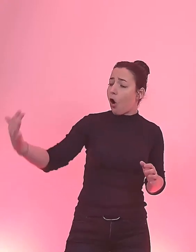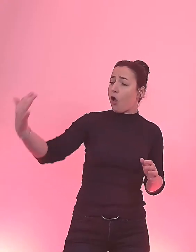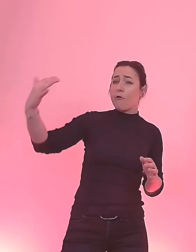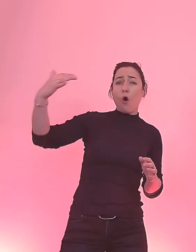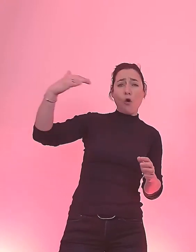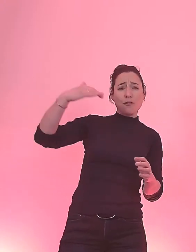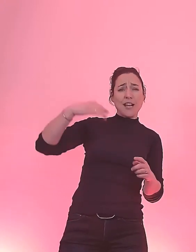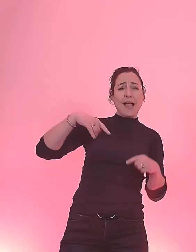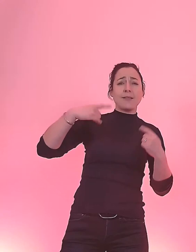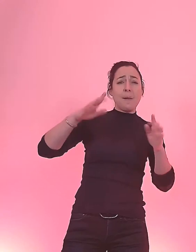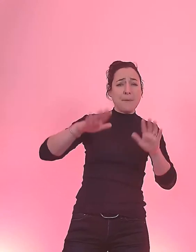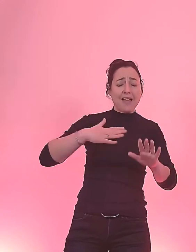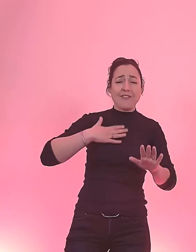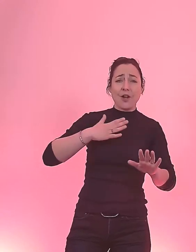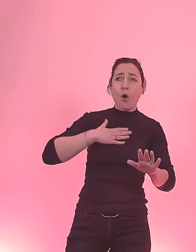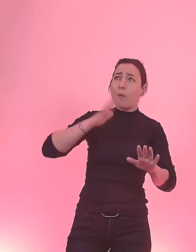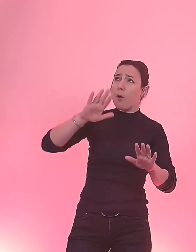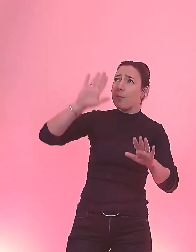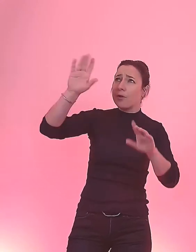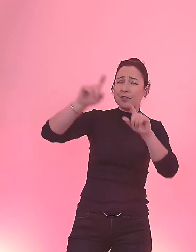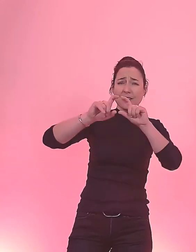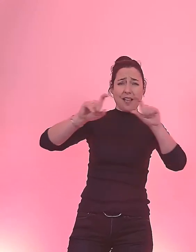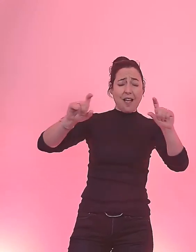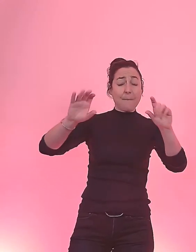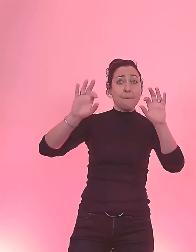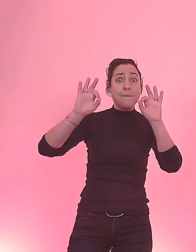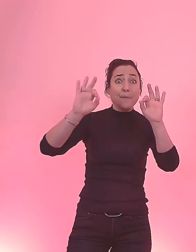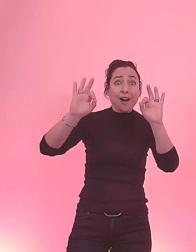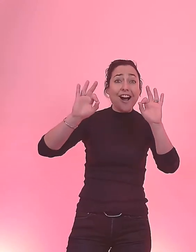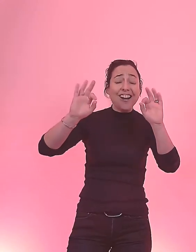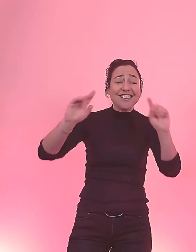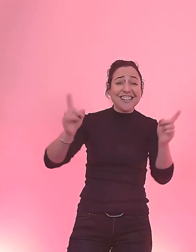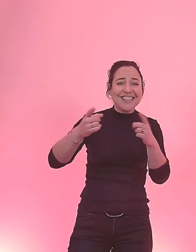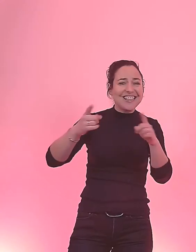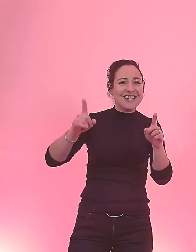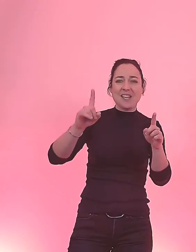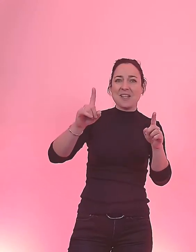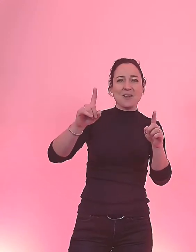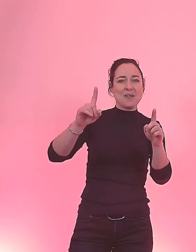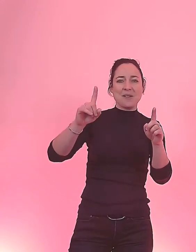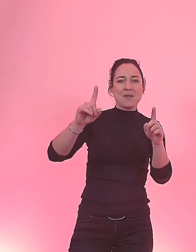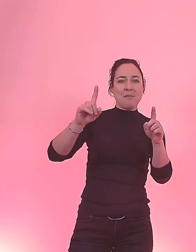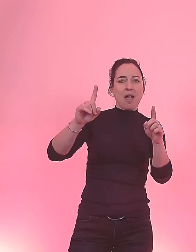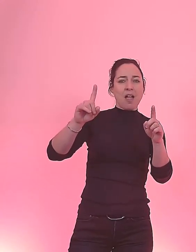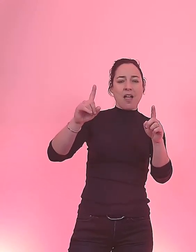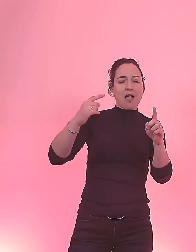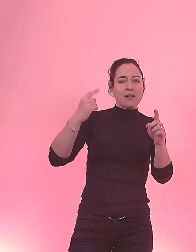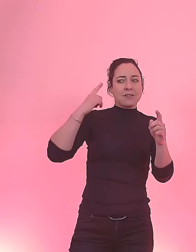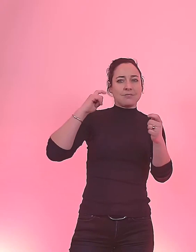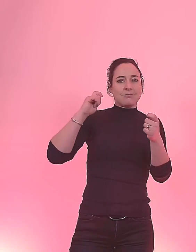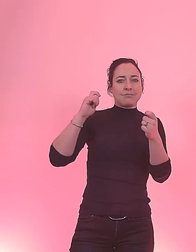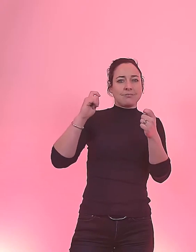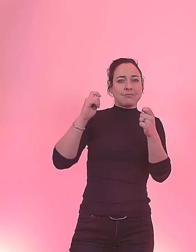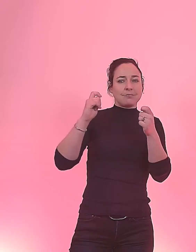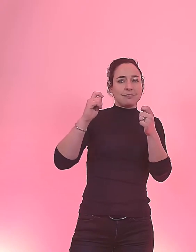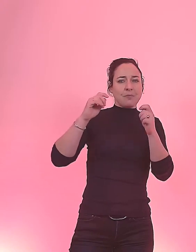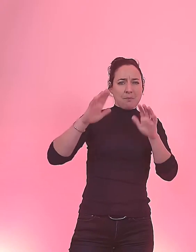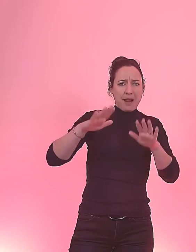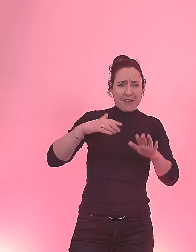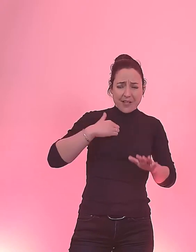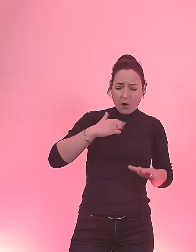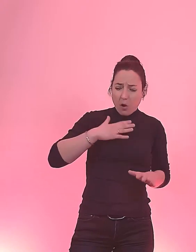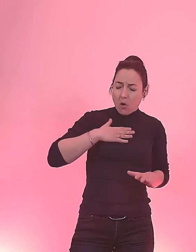kunnen maar het is een prachtig lied en tegelijkertijd draait die binnenin jou wat om blijf ik hopen op uw